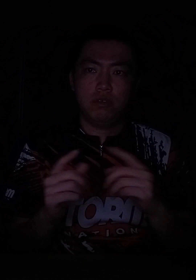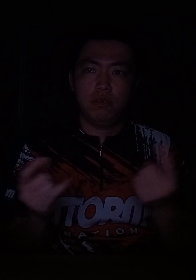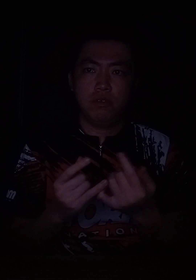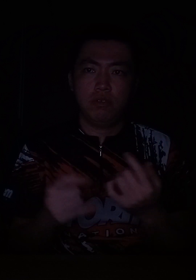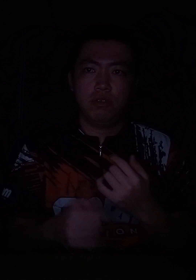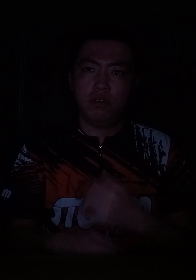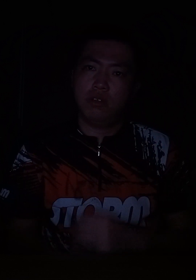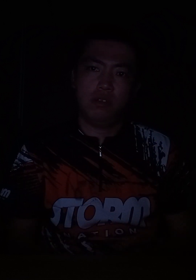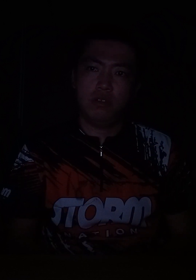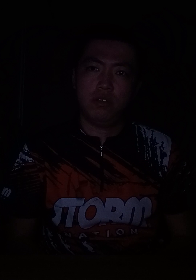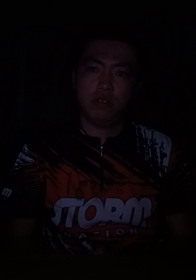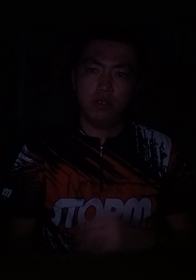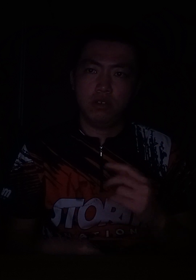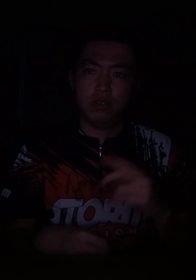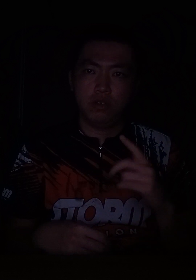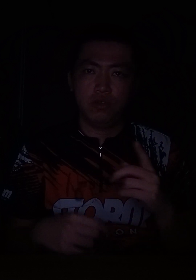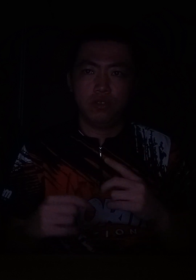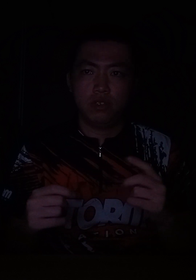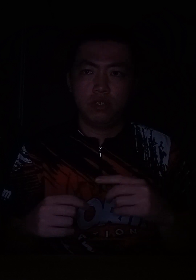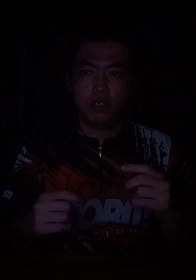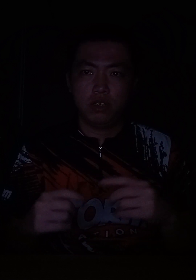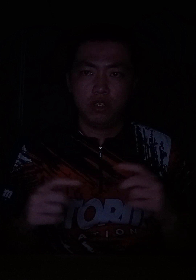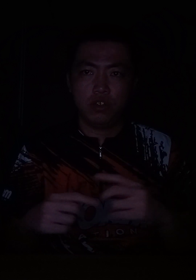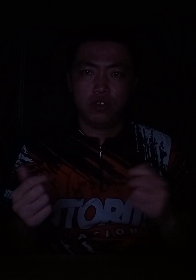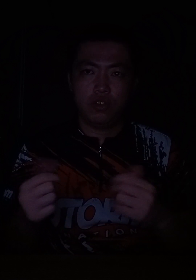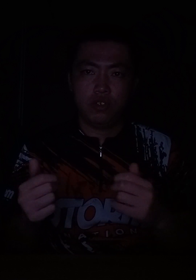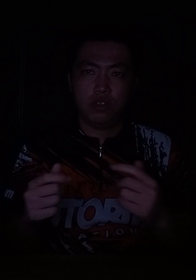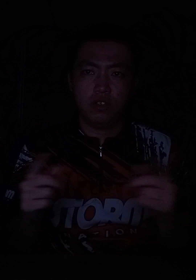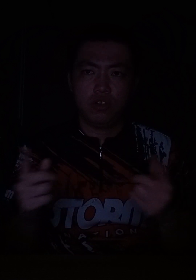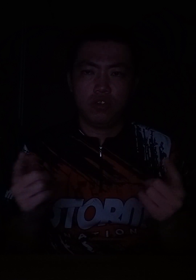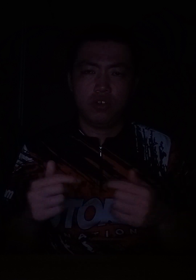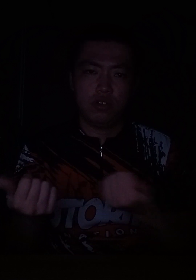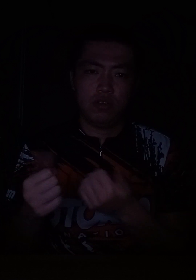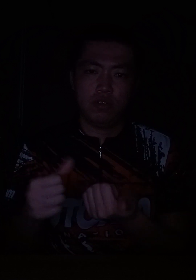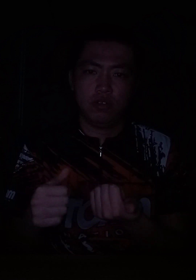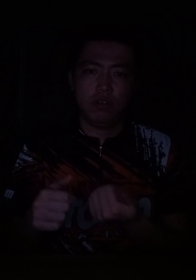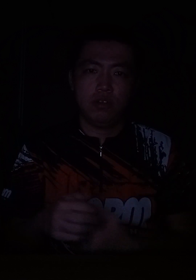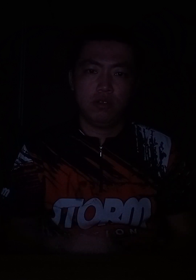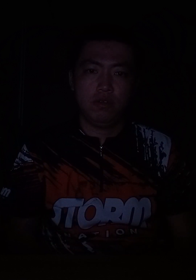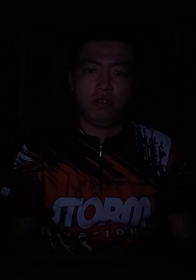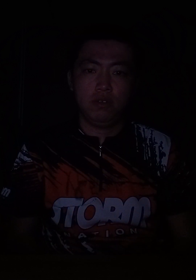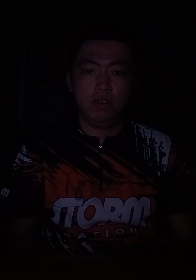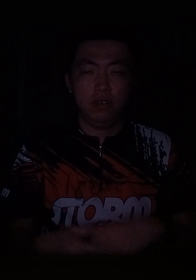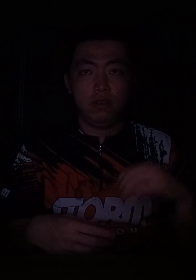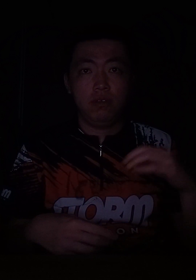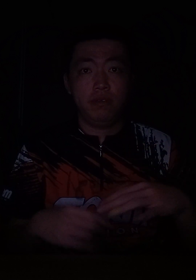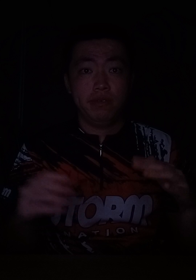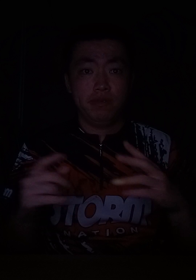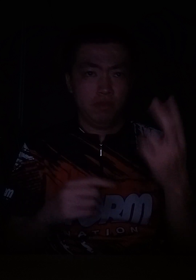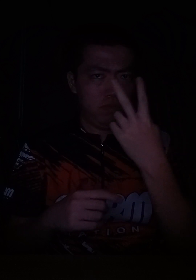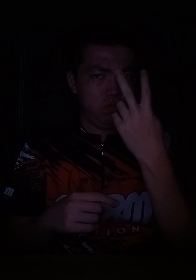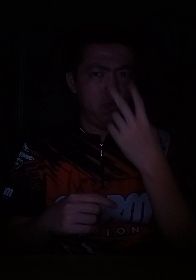이 업체에선 지난달 20대 노동자가 홀로 승강기를 수리하다 숨졌습니다. 경찰은 업체를 압수수색하고